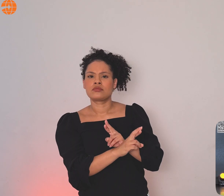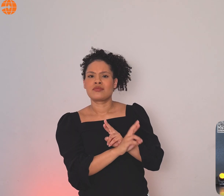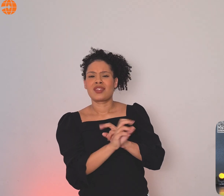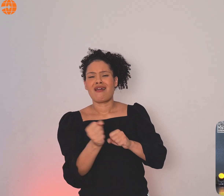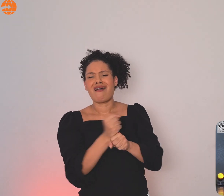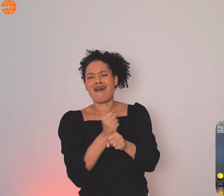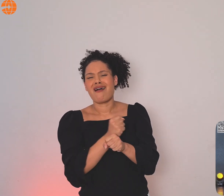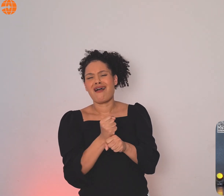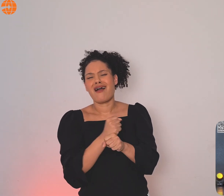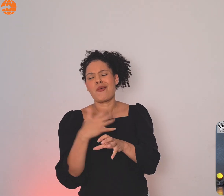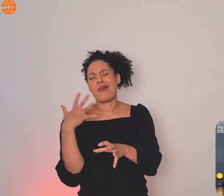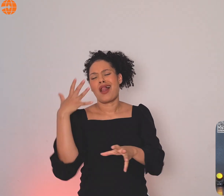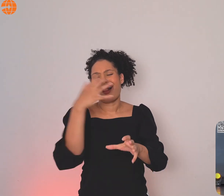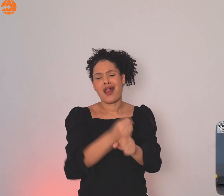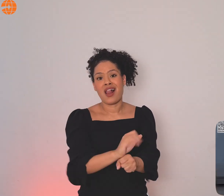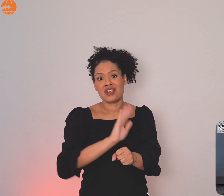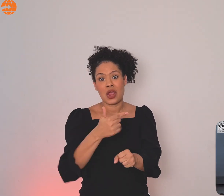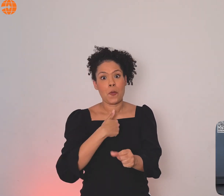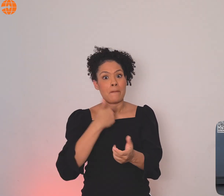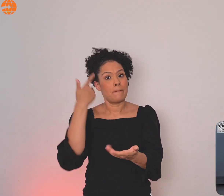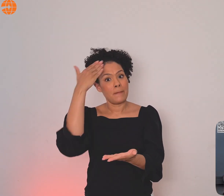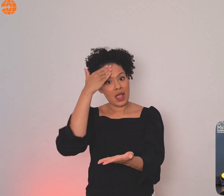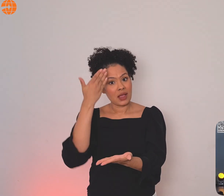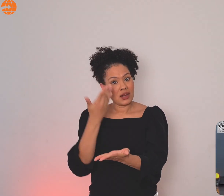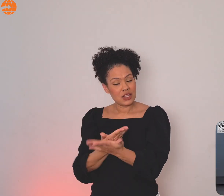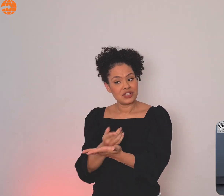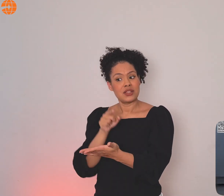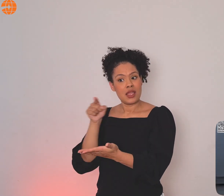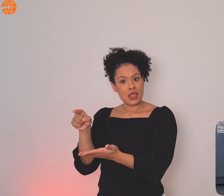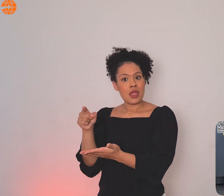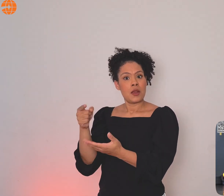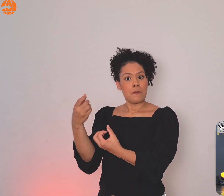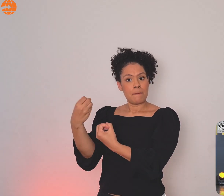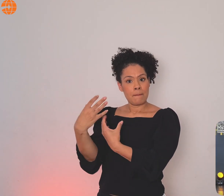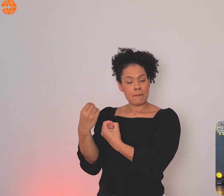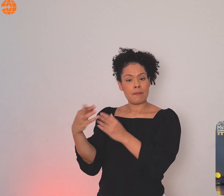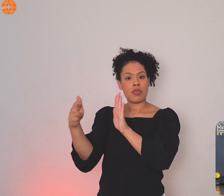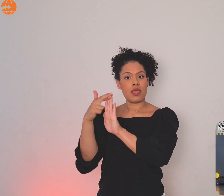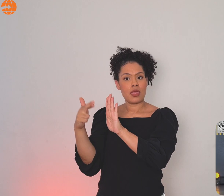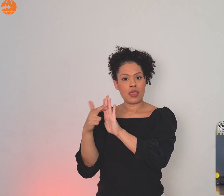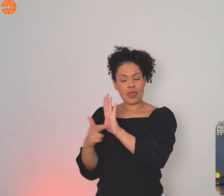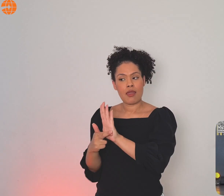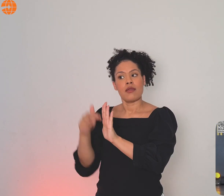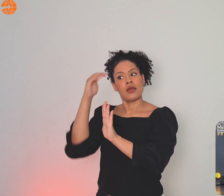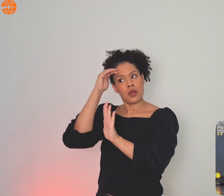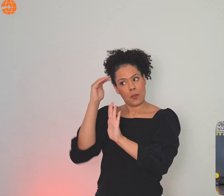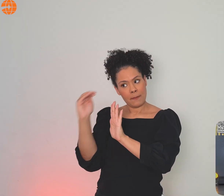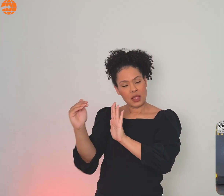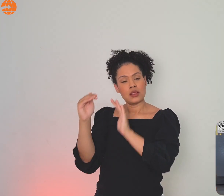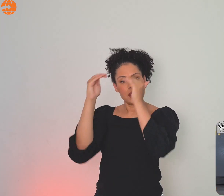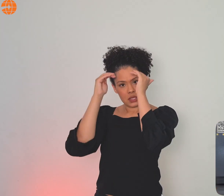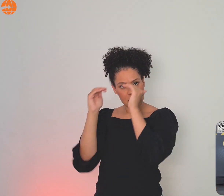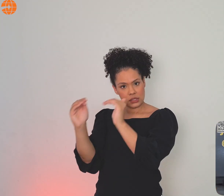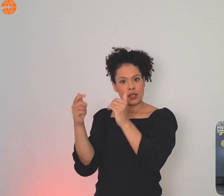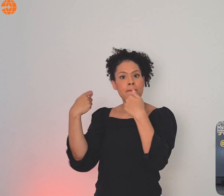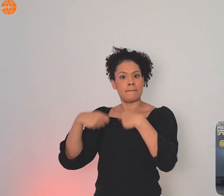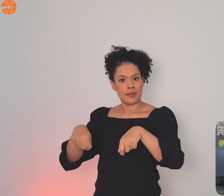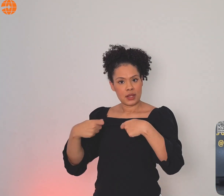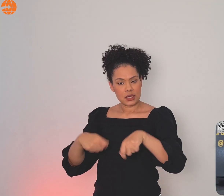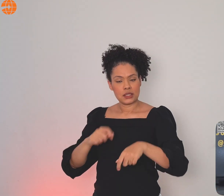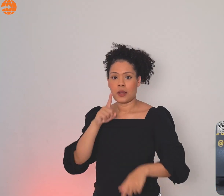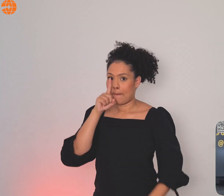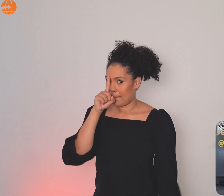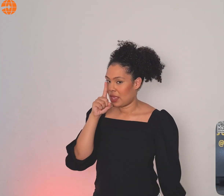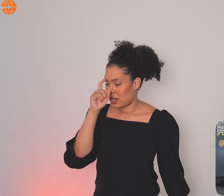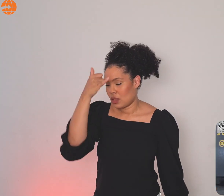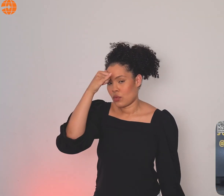Eu tive que acreditar que aquelas regras seriam suficientes para que eu não ficasse em perigo. Eu